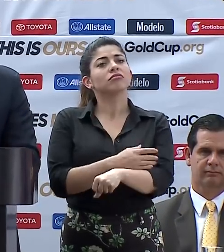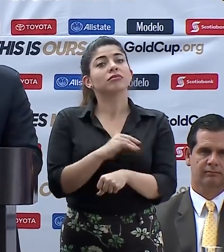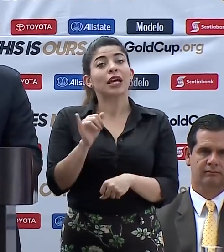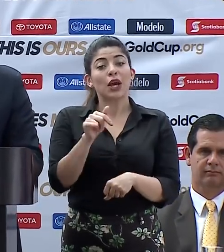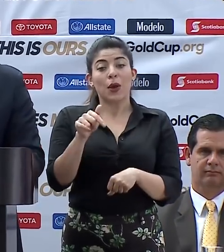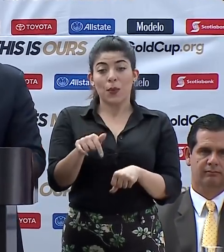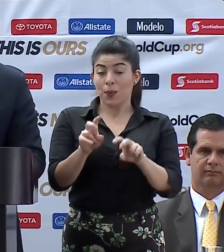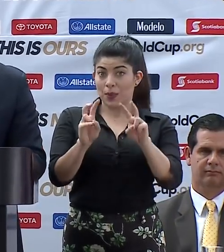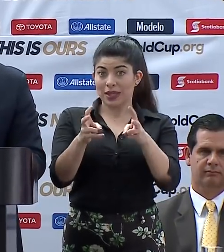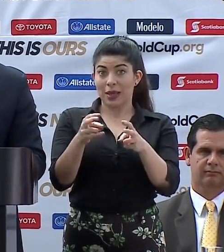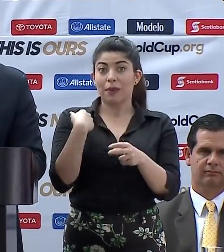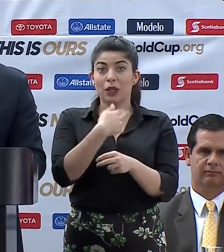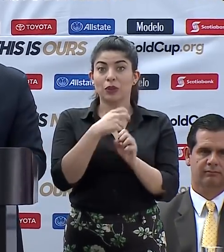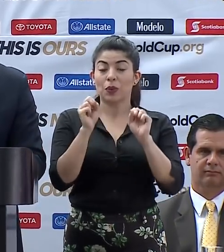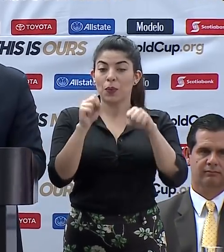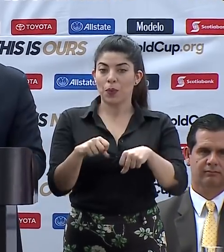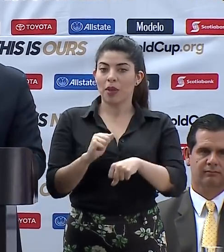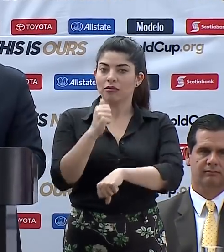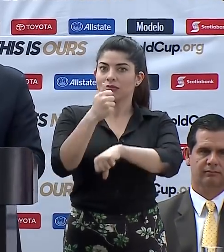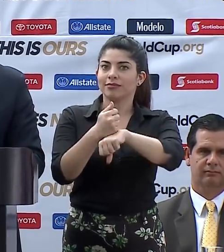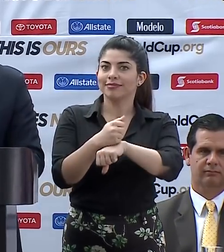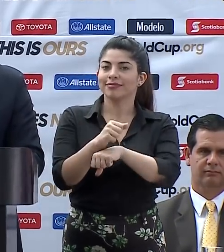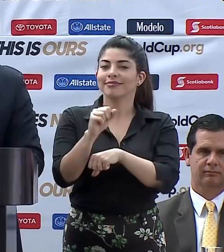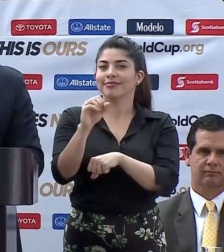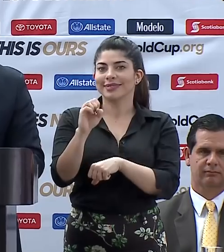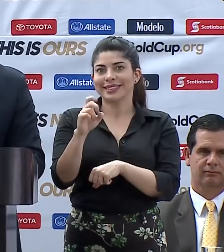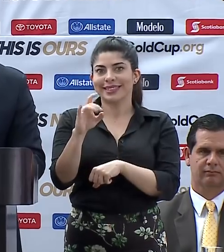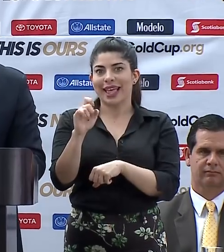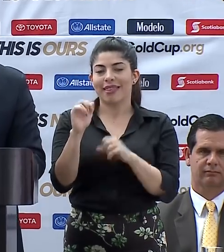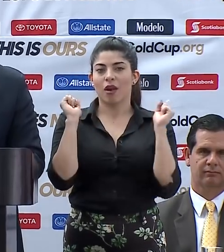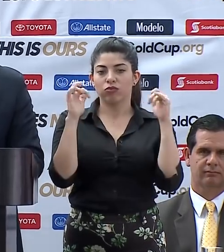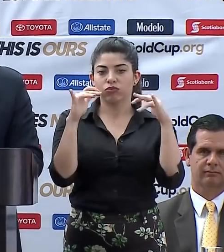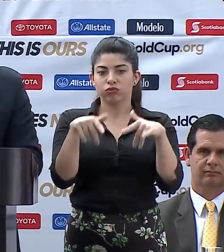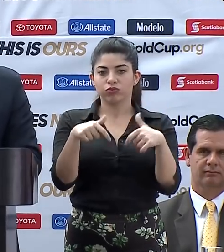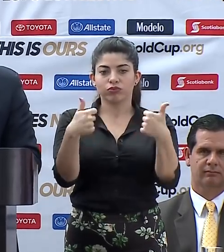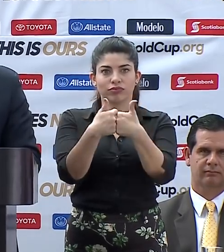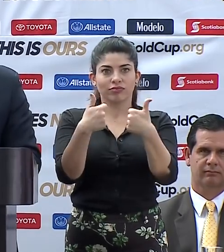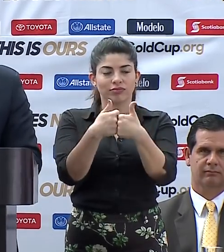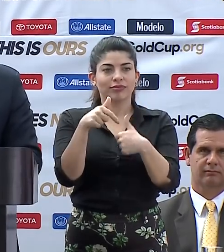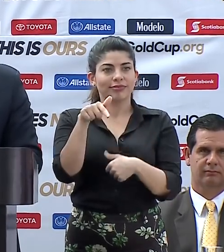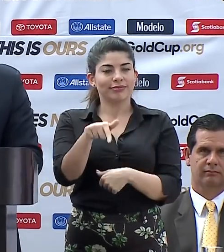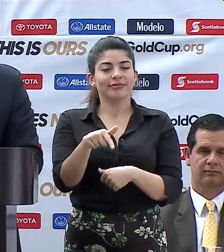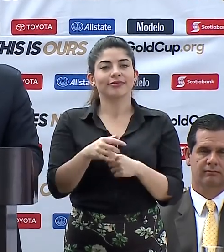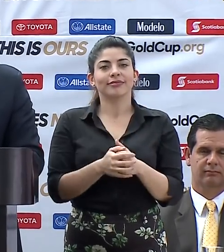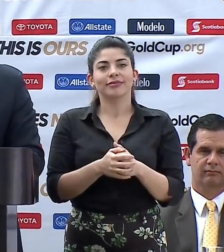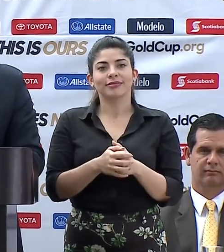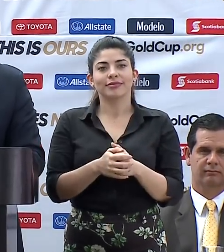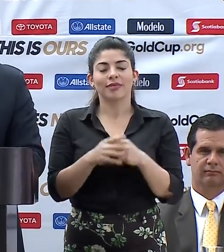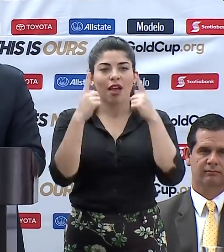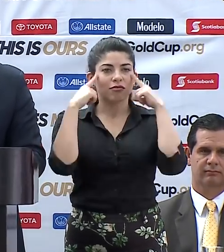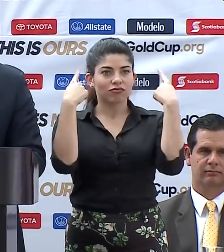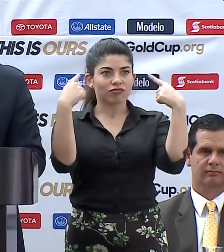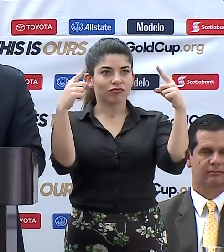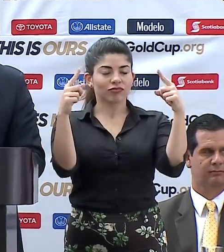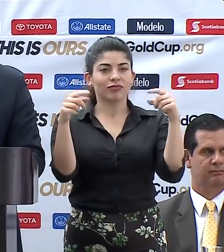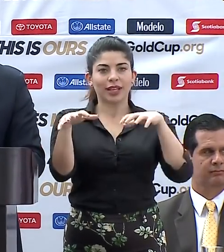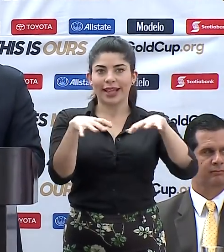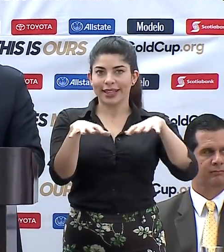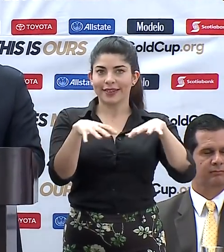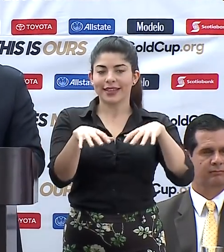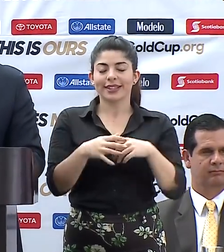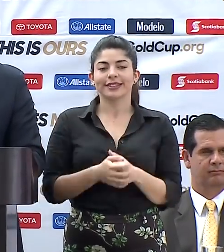como en este caso, podemos ser sede de una de las jornadas de este prestigioso